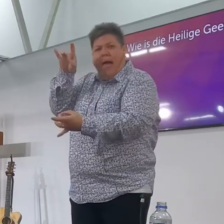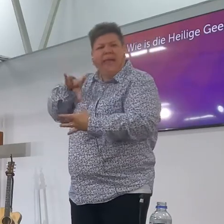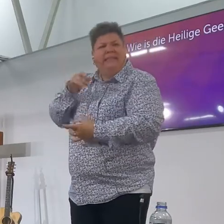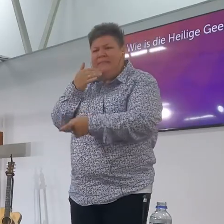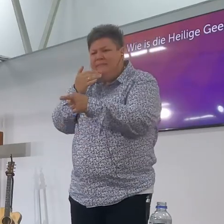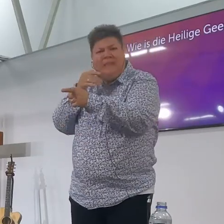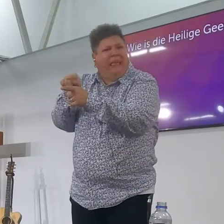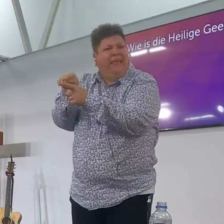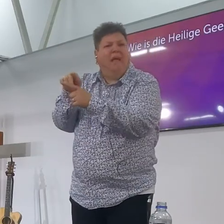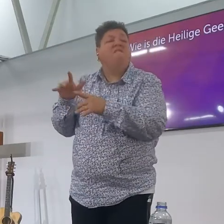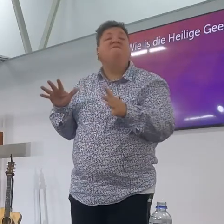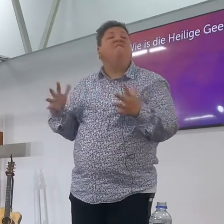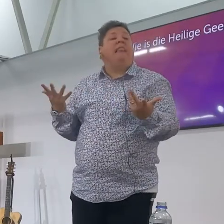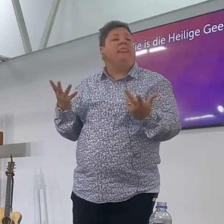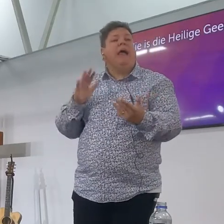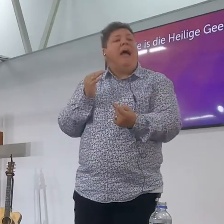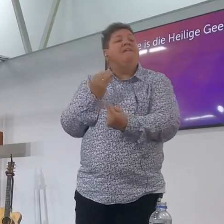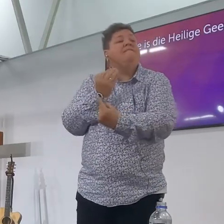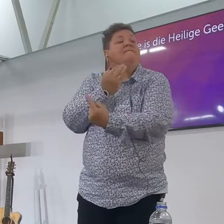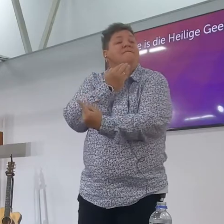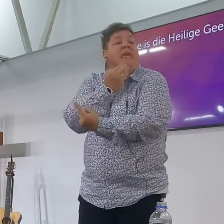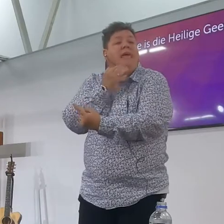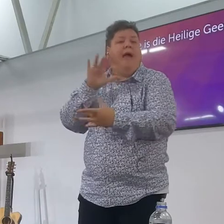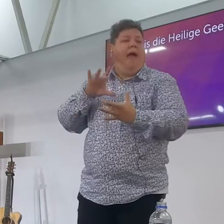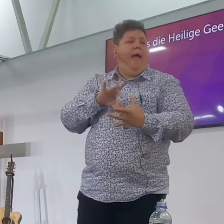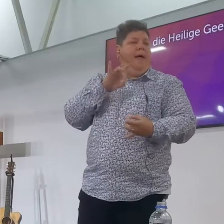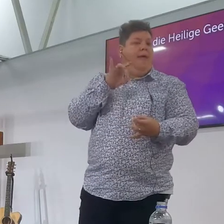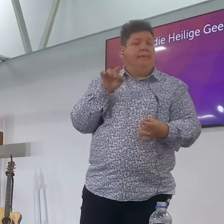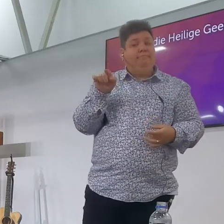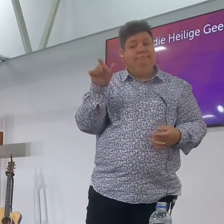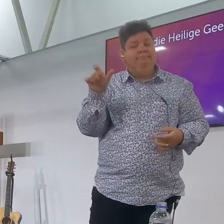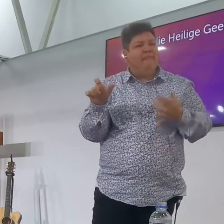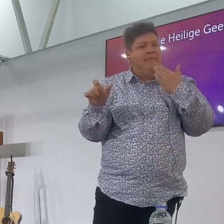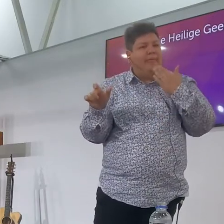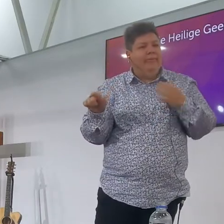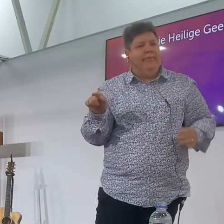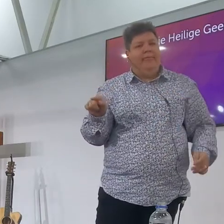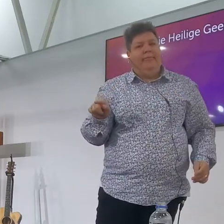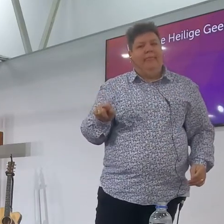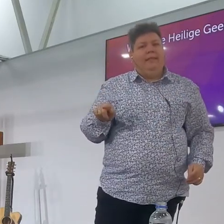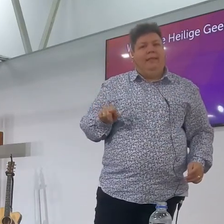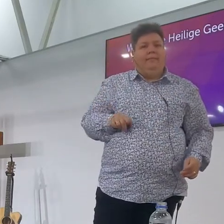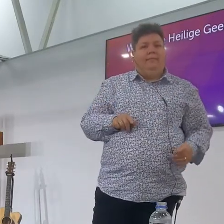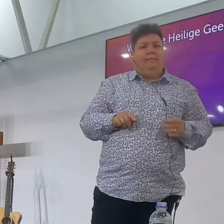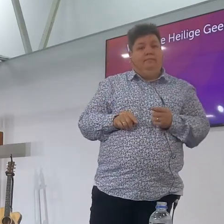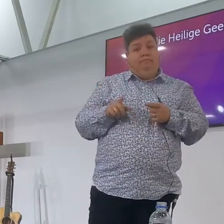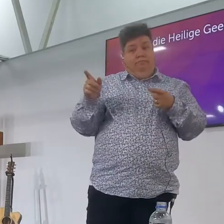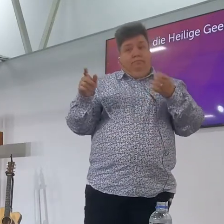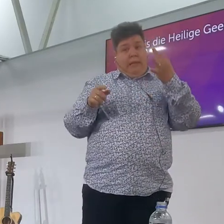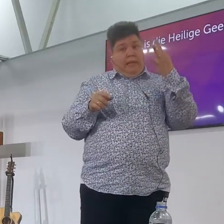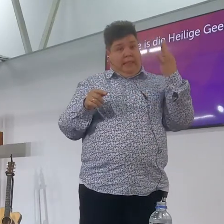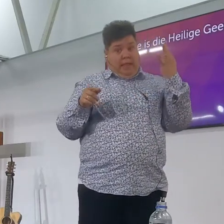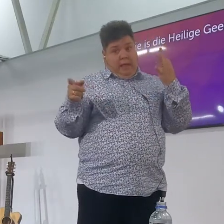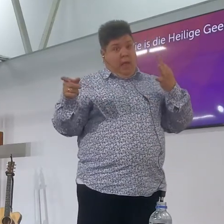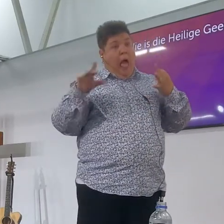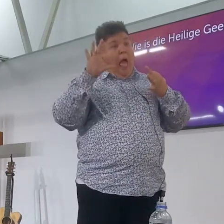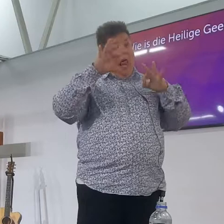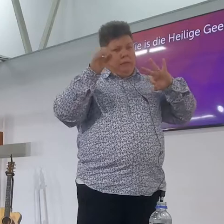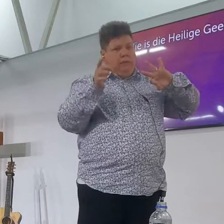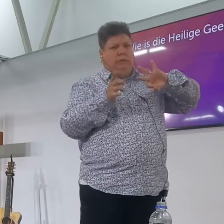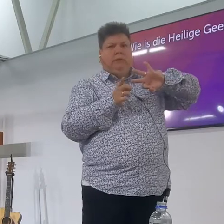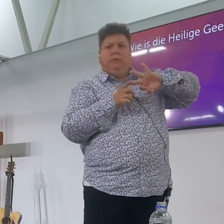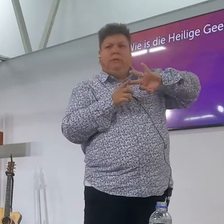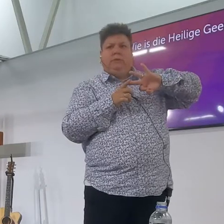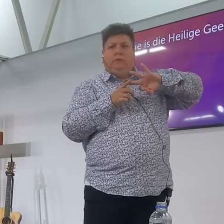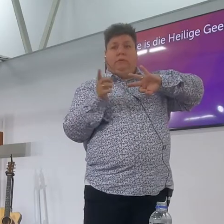Nie wat is die Heilige Gees nie, maar wie is die Heilige Gees? Sien, die Heilige Gees is een van die drie persone in die God drie eenheid. Hy